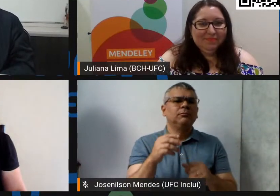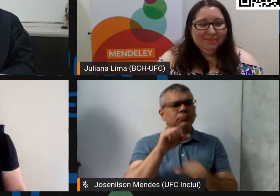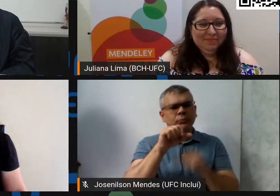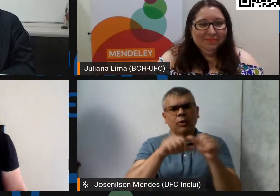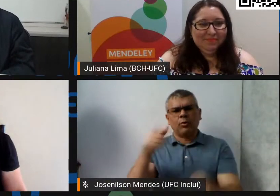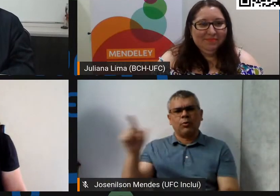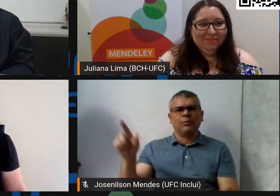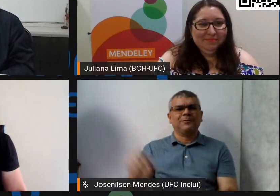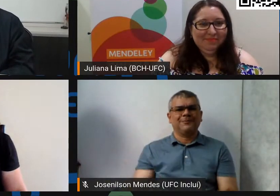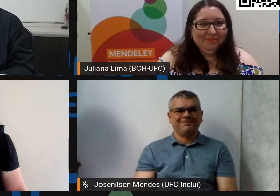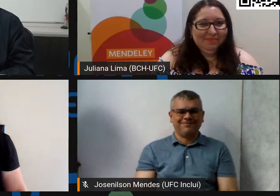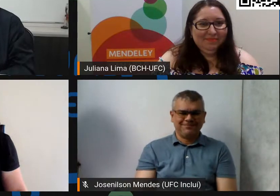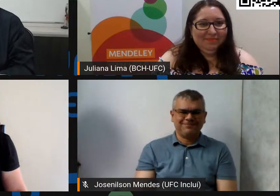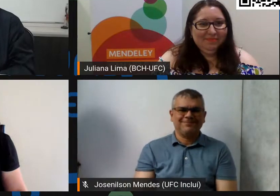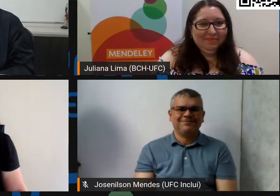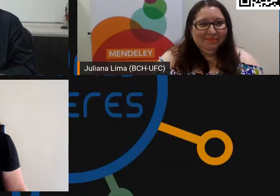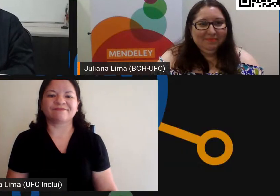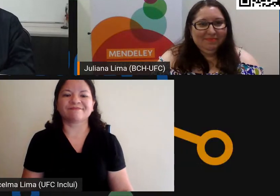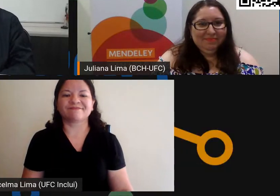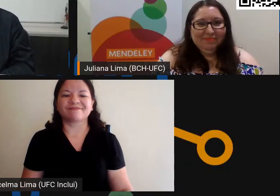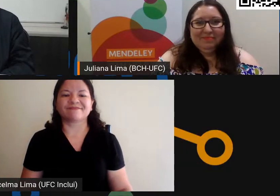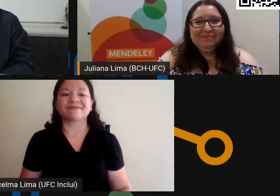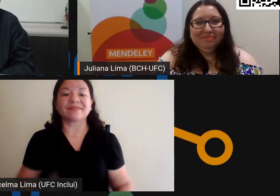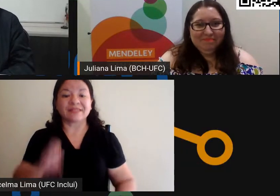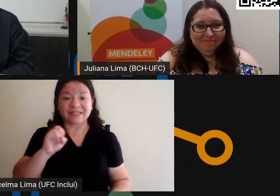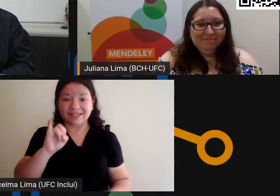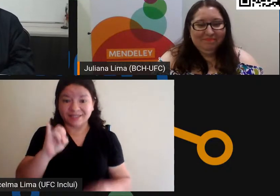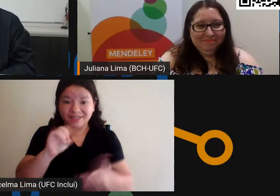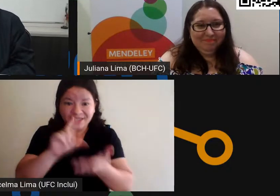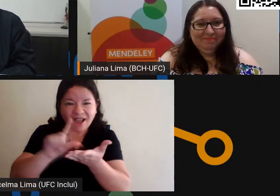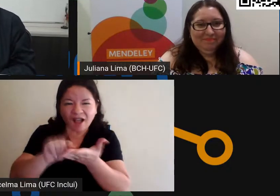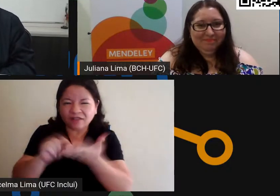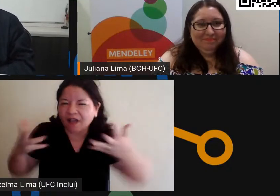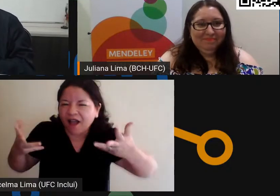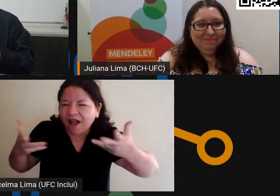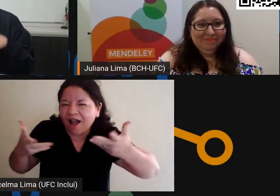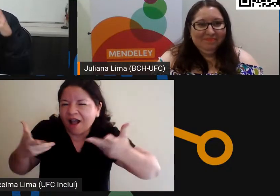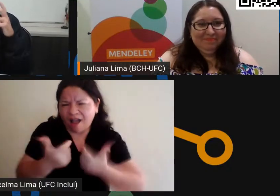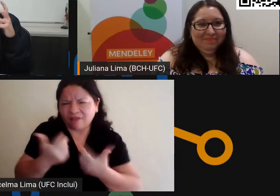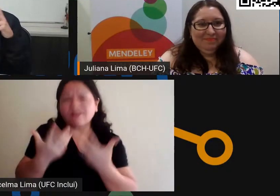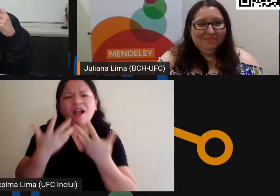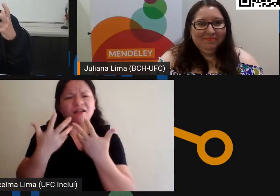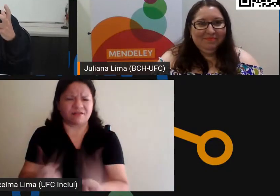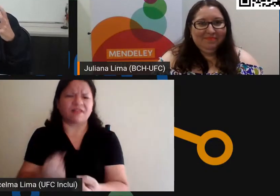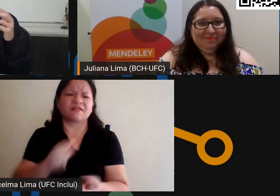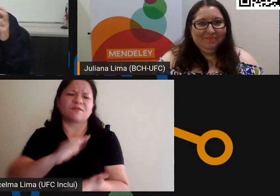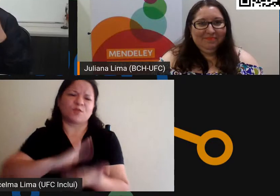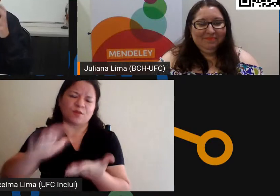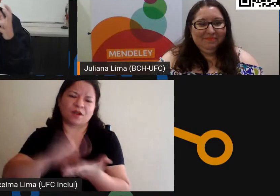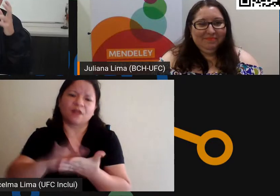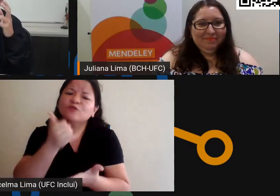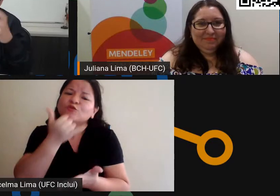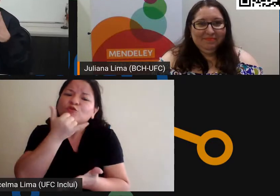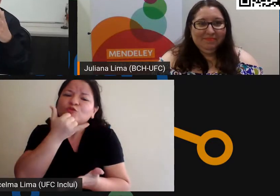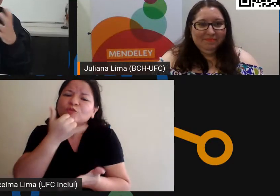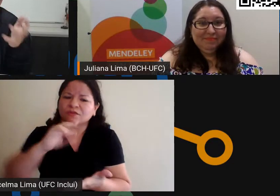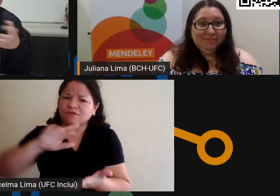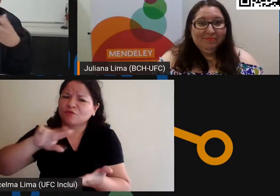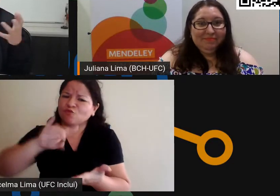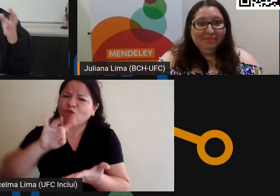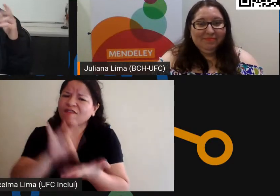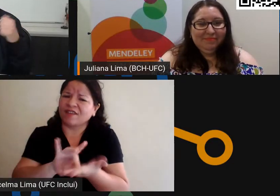passar esse para Nature. Se for uma coisa genial, eles vão publicar. É lógico que eles pensam assim, ah, um cara de mestrado,